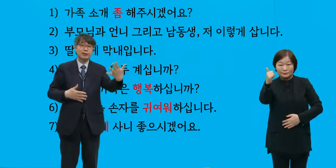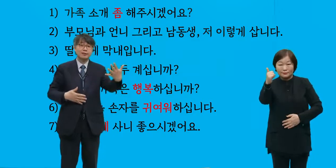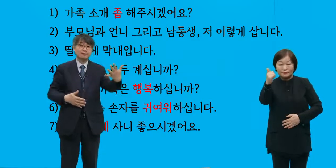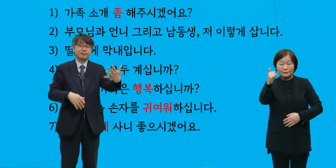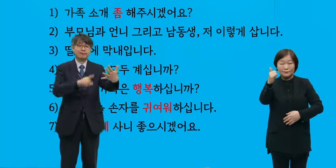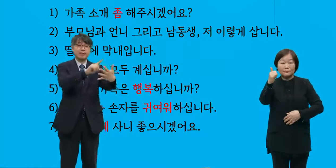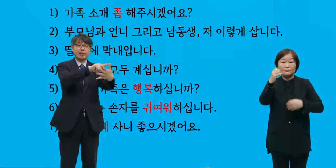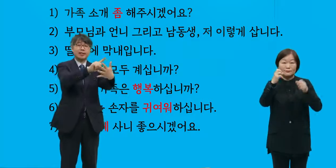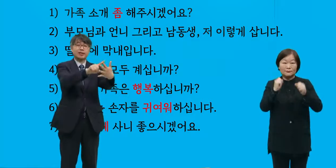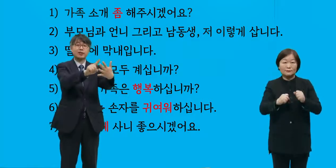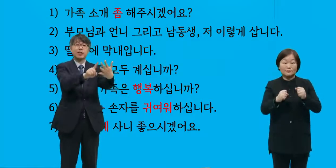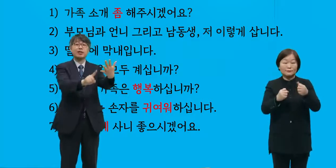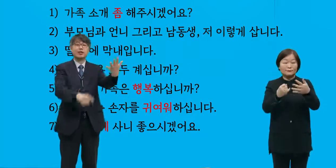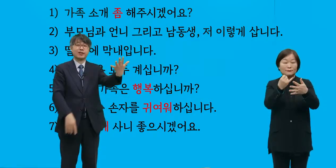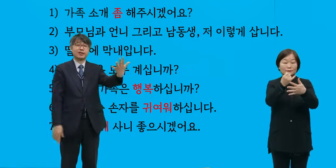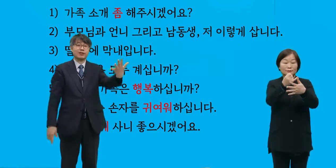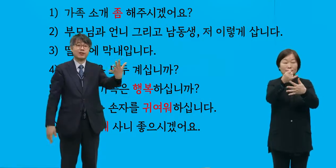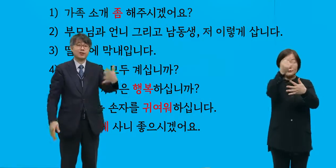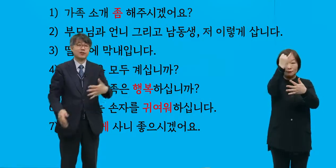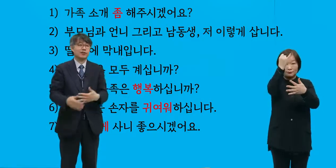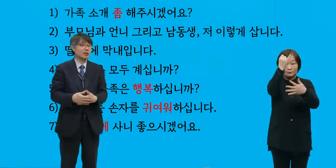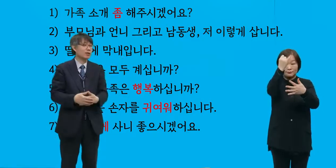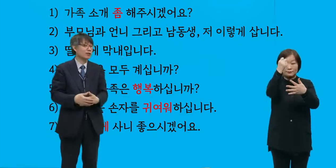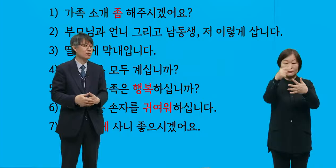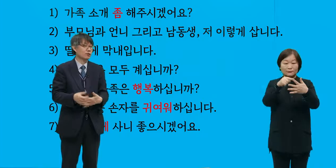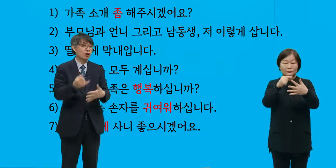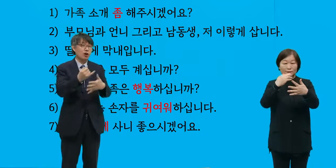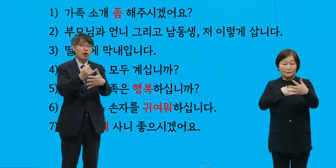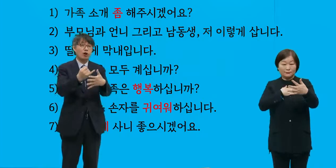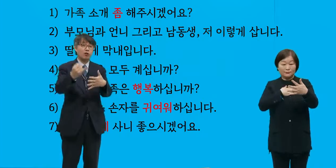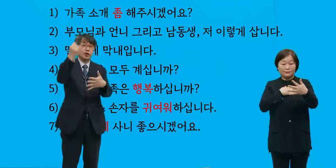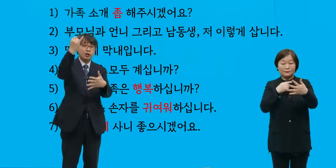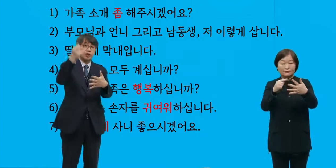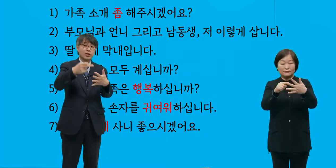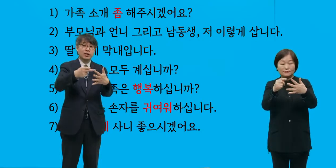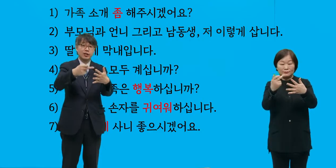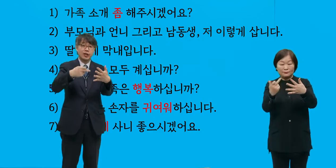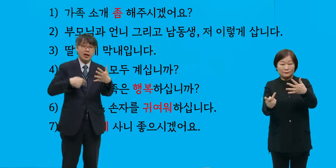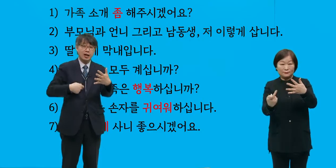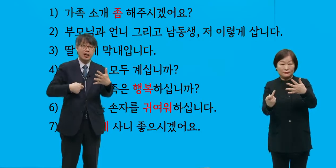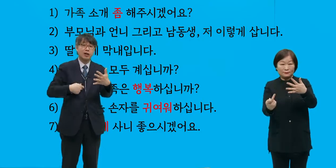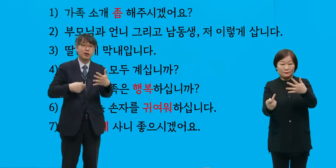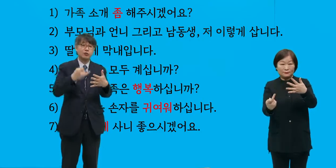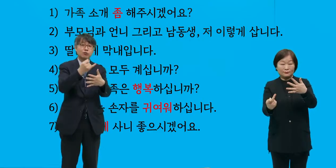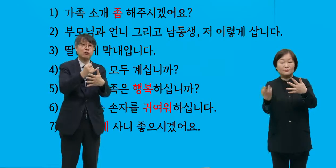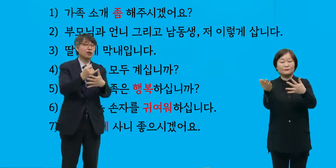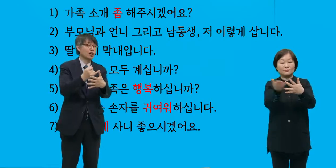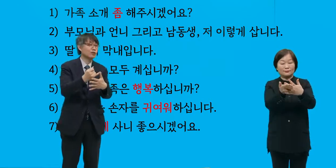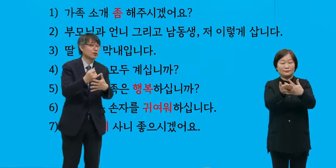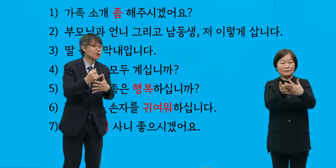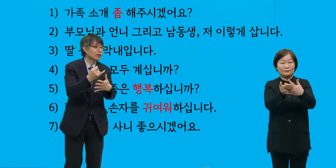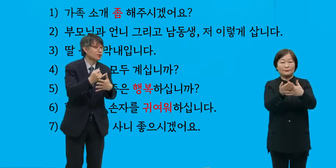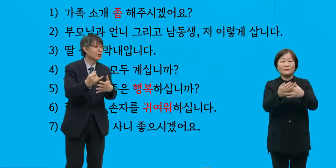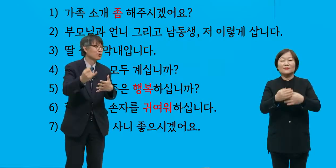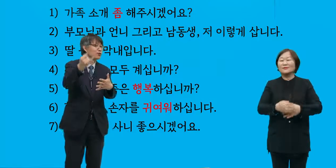자녀들은 세 명이 있는 거예요. 세 명이 있는 거죠. 언니, 언니가 아니죠. 저는